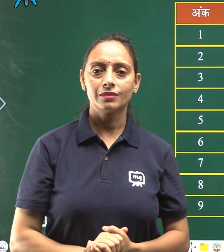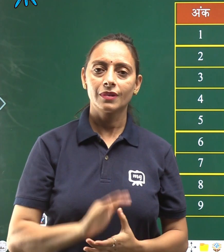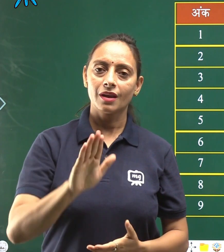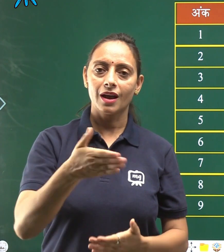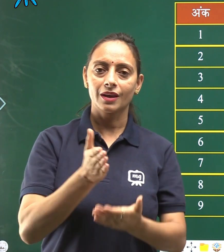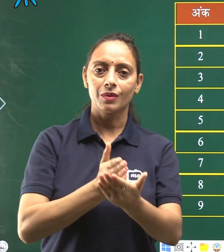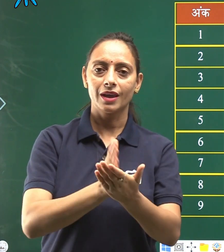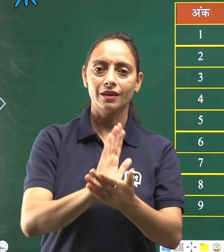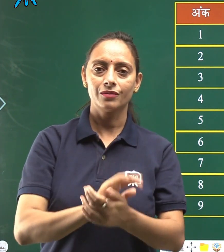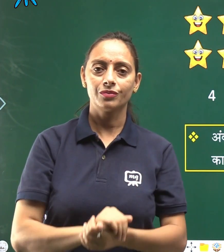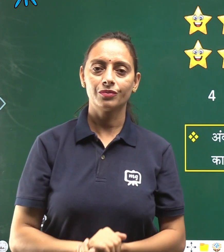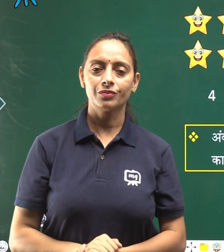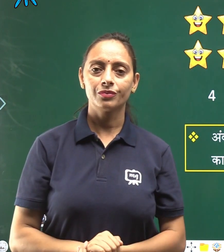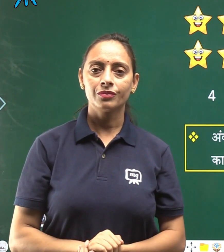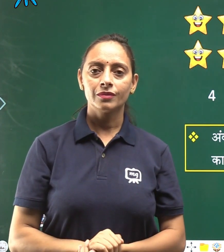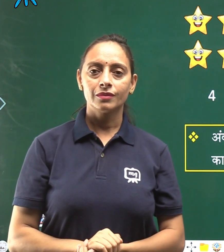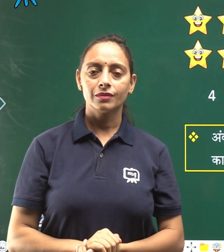आगे बढ़े बच्चों।